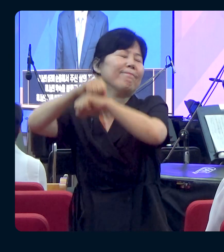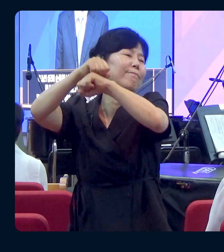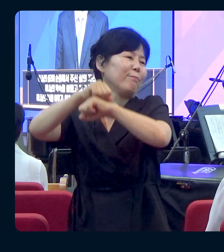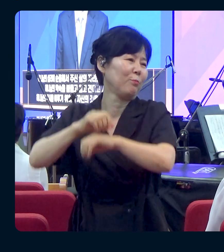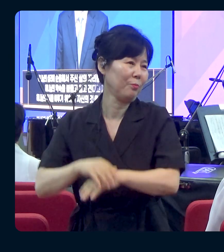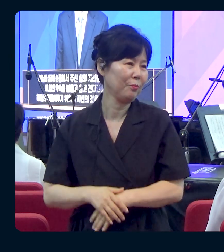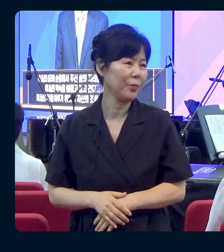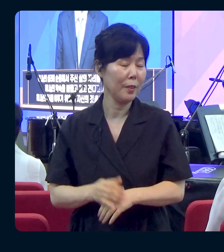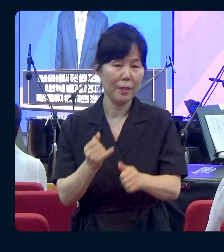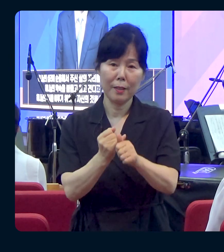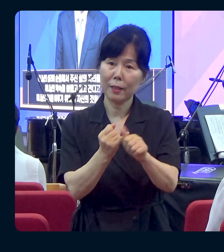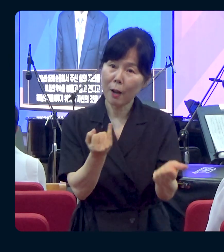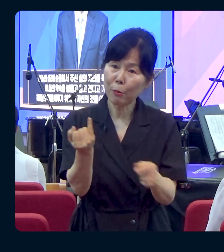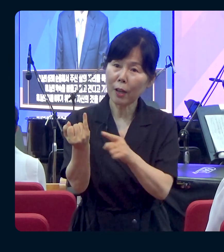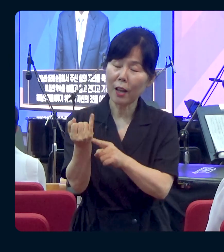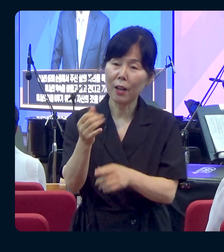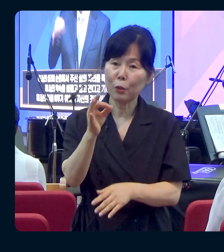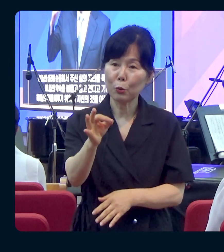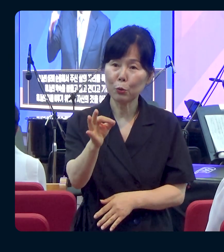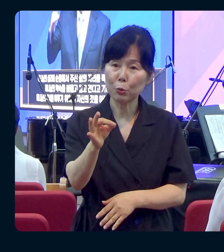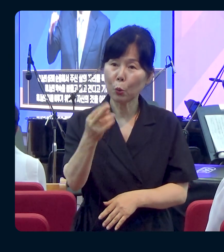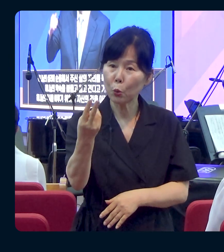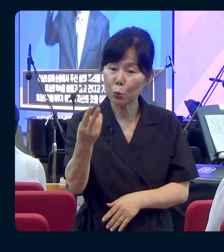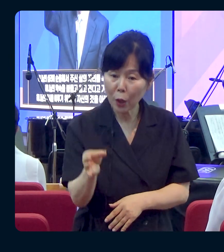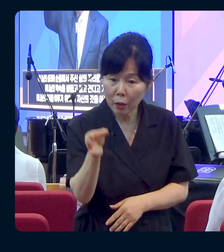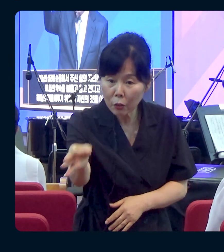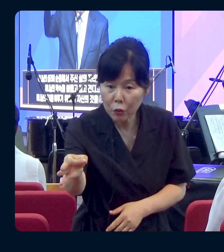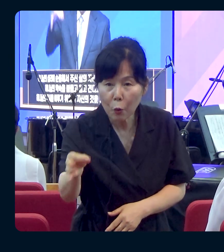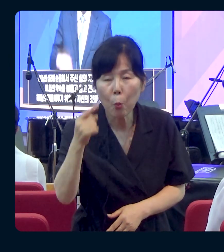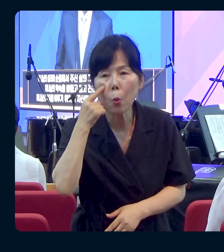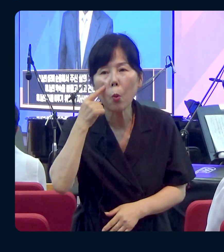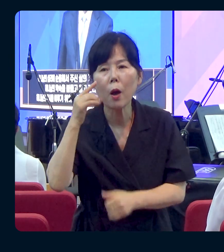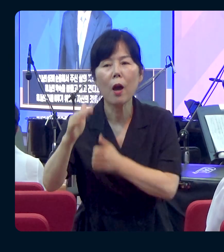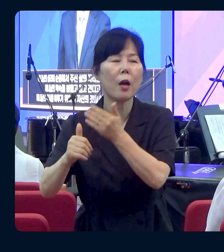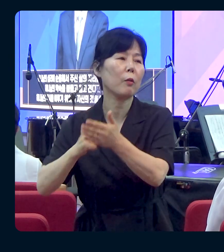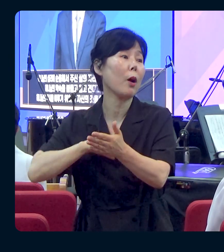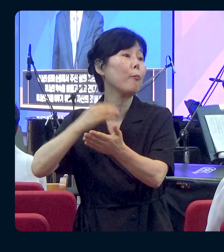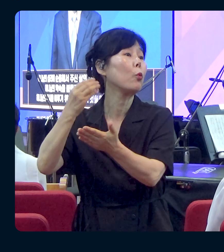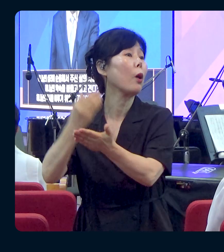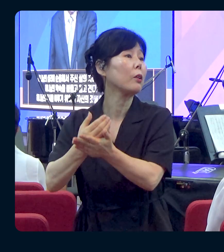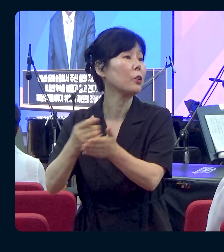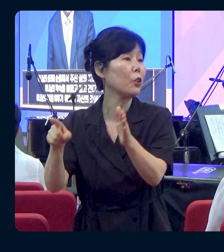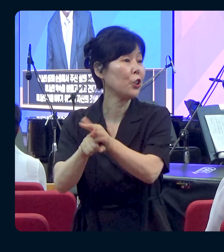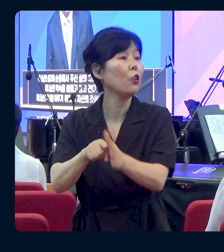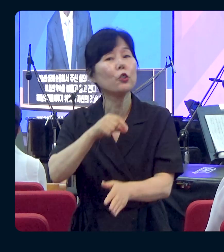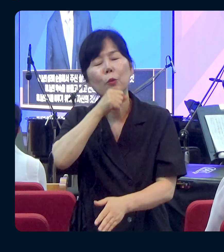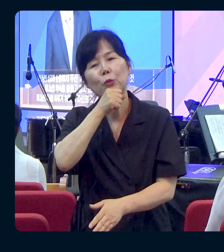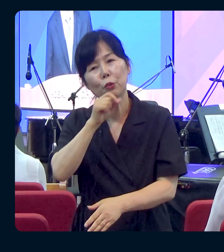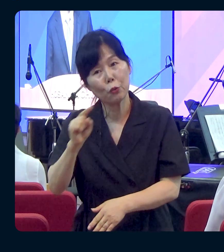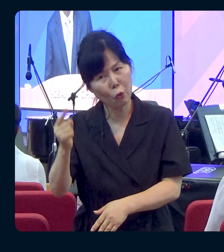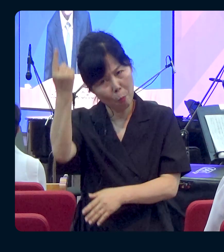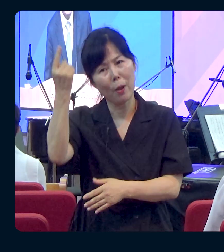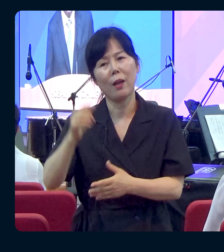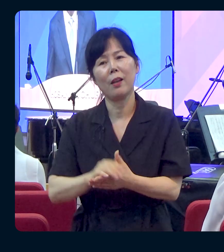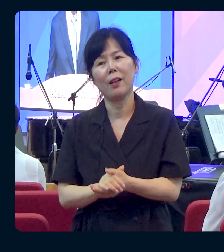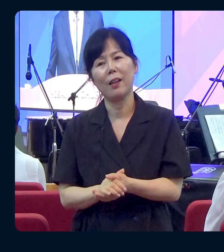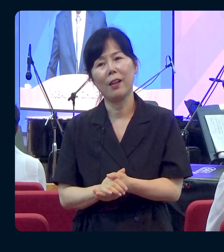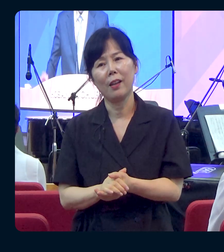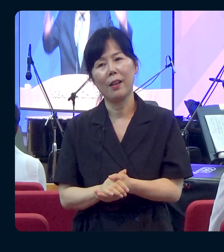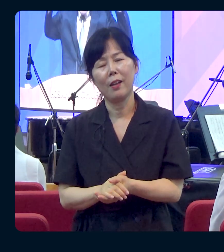크레딧 스코어가 높아요. 과부의 두렵던 보고 우리 주님 감동하듯이 크레딧 스코어가